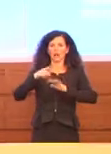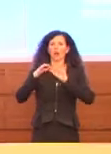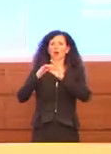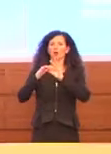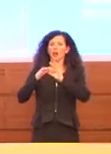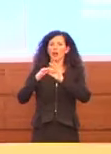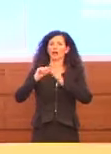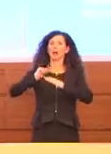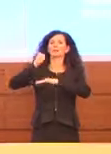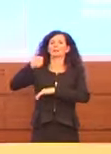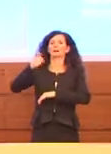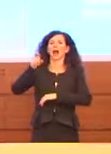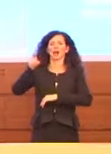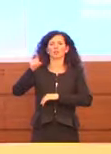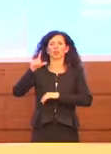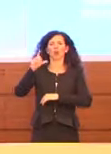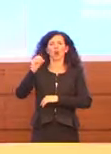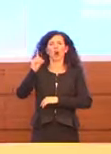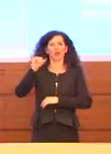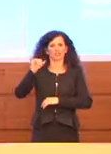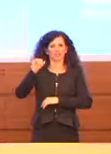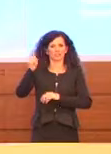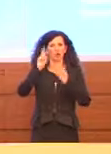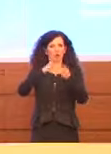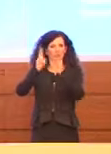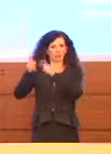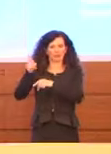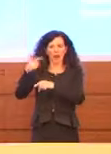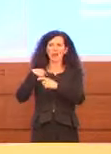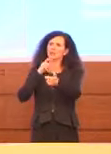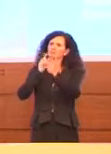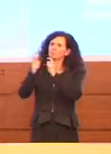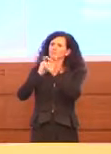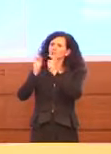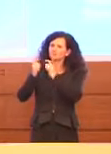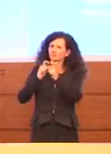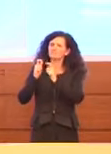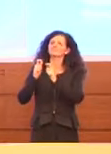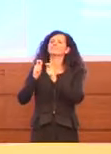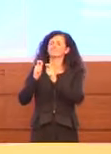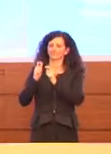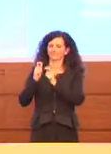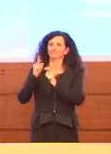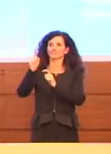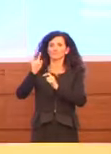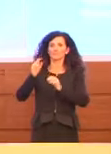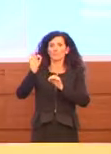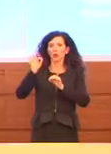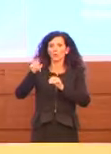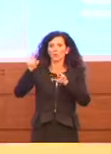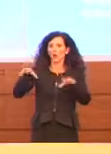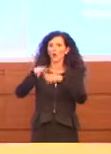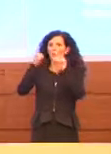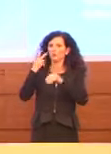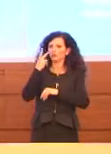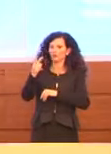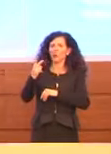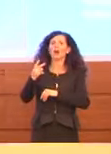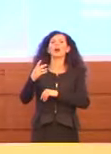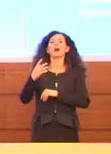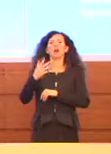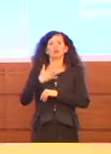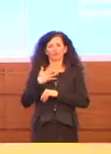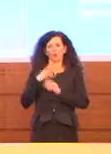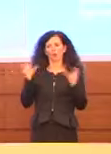lodi che quindi è stato in trincea e che quindi sono i primi che incominciano a vedere avremo una corte di pazienti